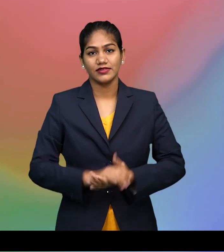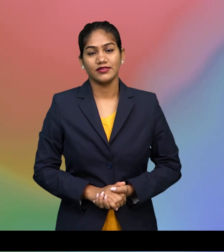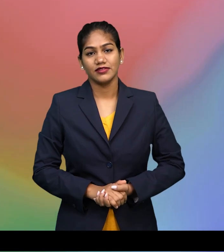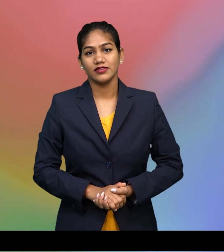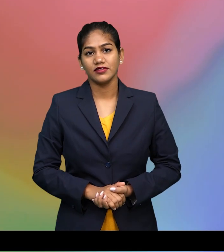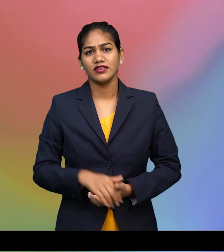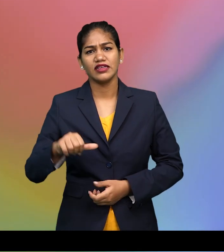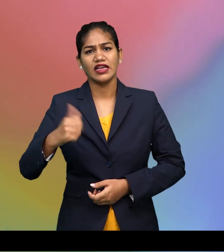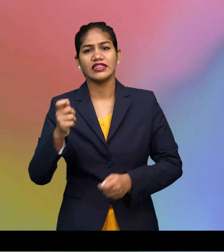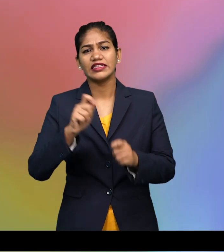अन्य कार्यकर्ता।